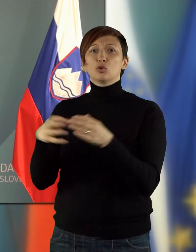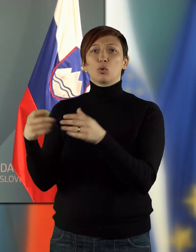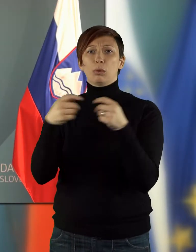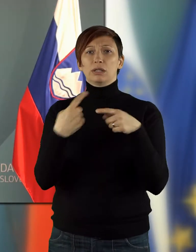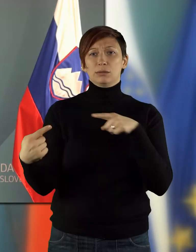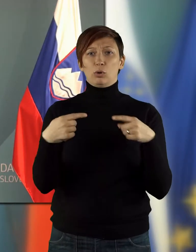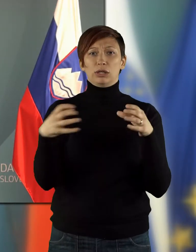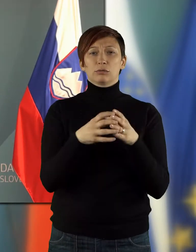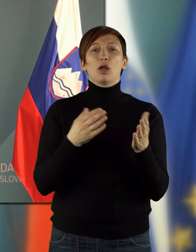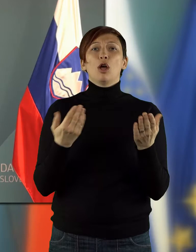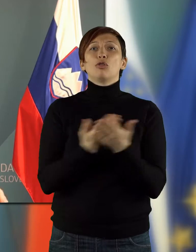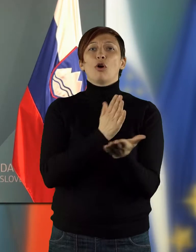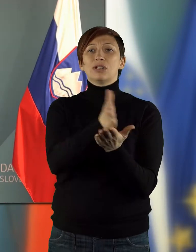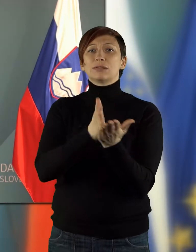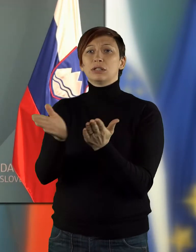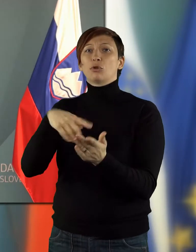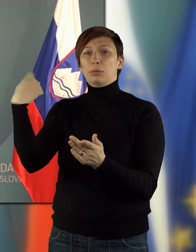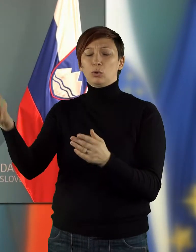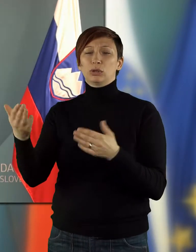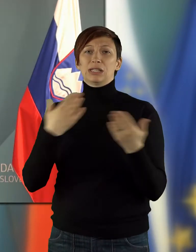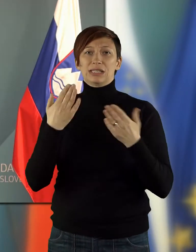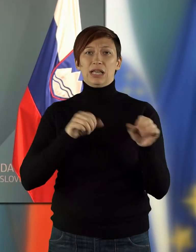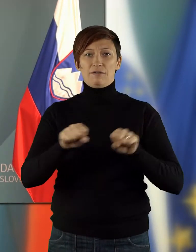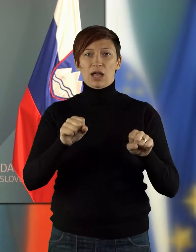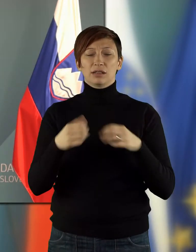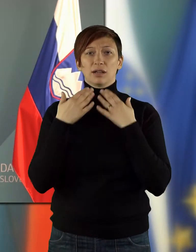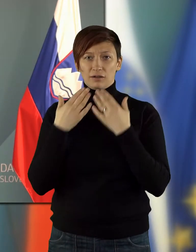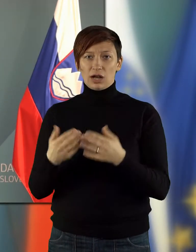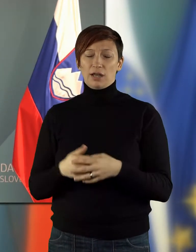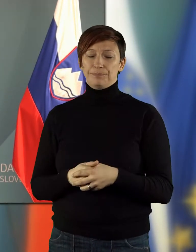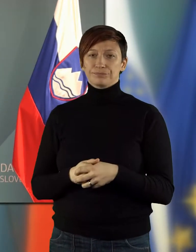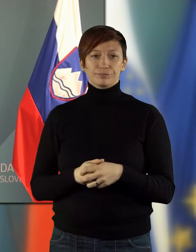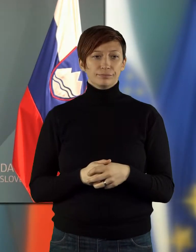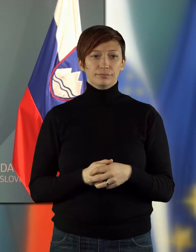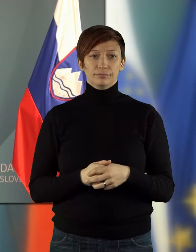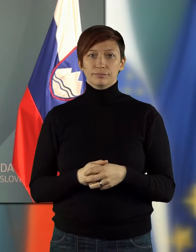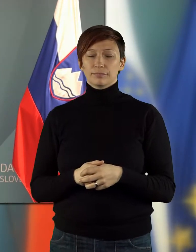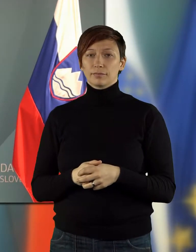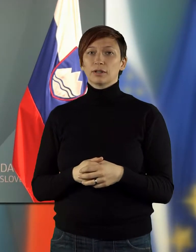pripravi skupaj s pogajalsko skupino nove smernice do prihodne seje vlade. Hvala lepa.